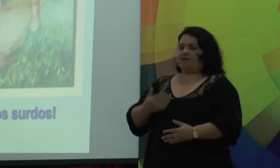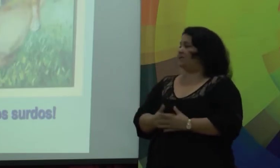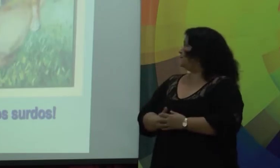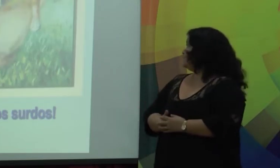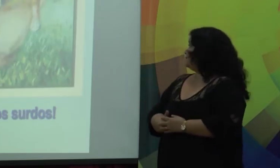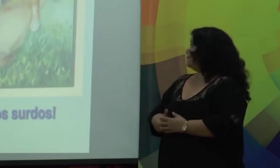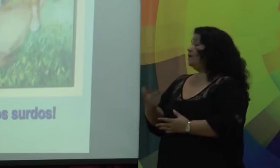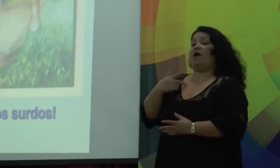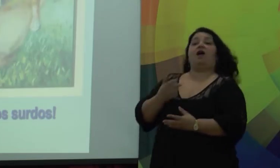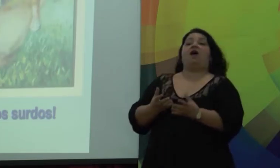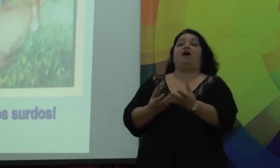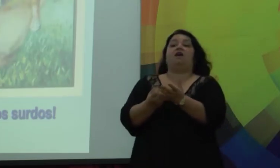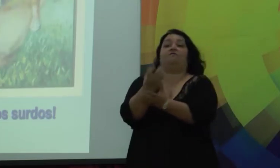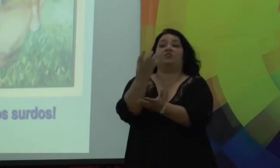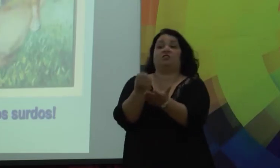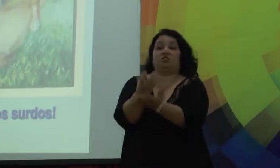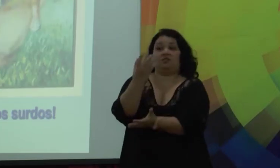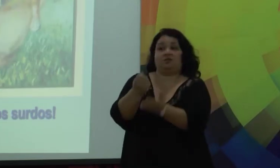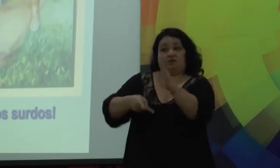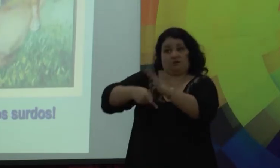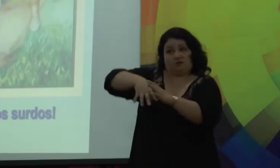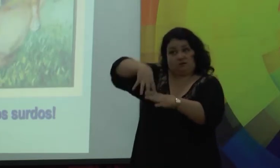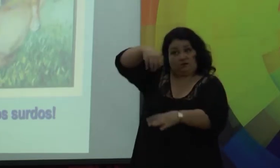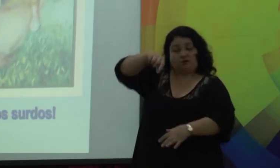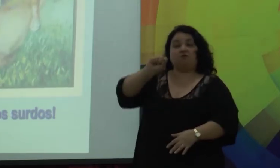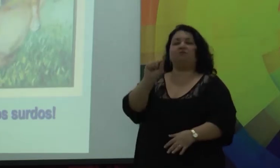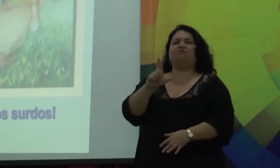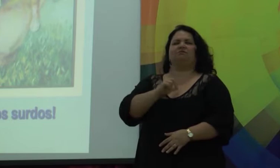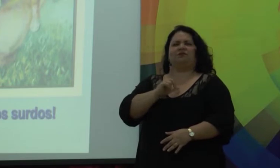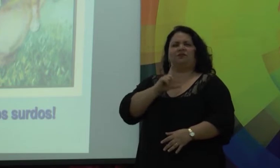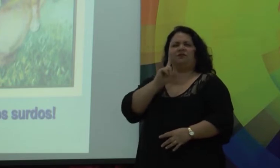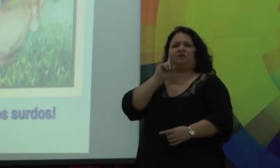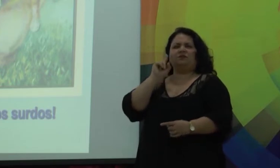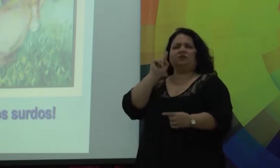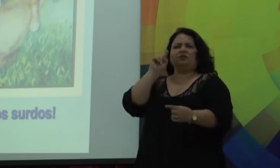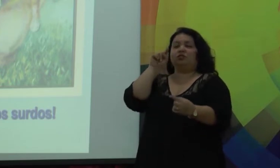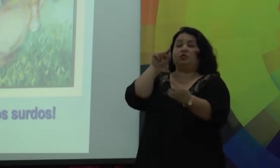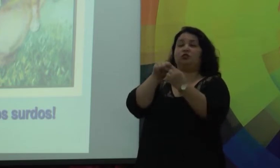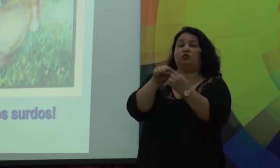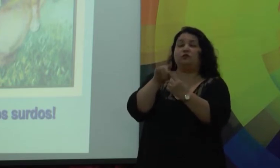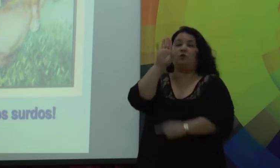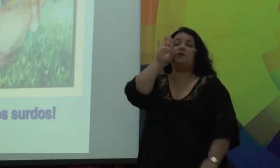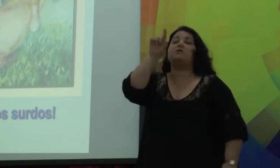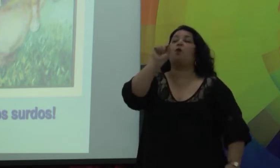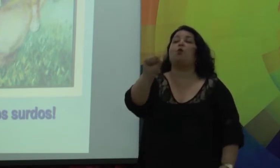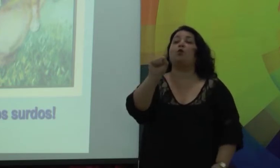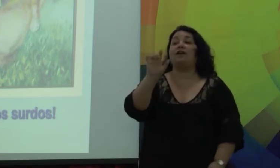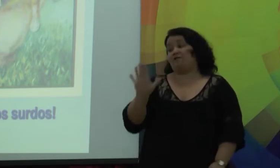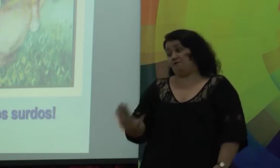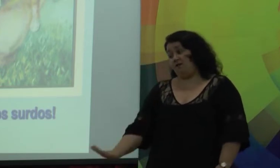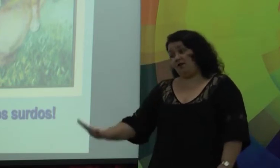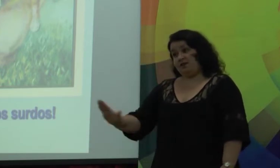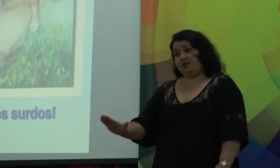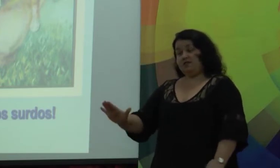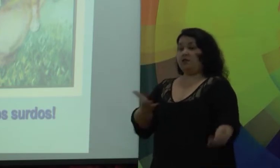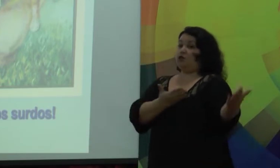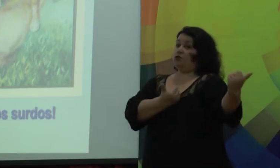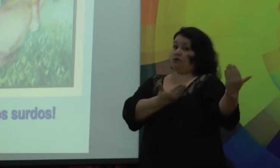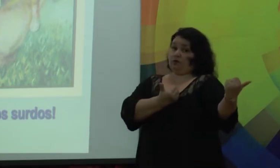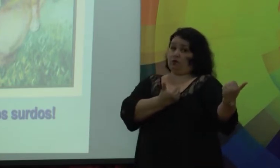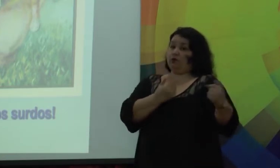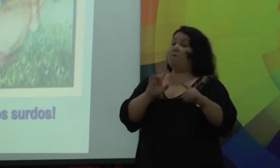A evangelização espírita, ela tem por objeto principal a infância e a juventude.